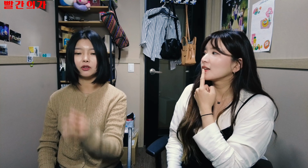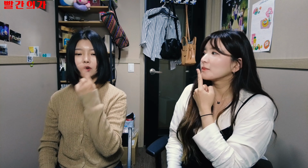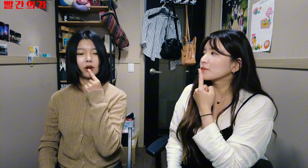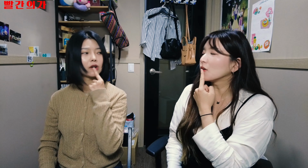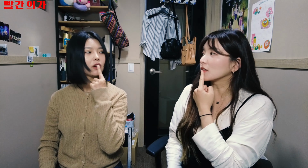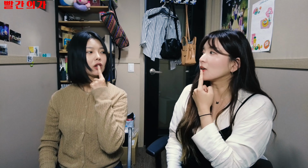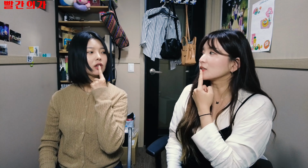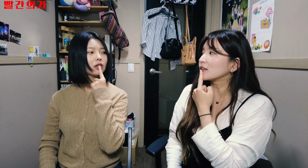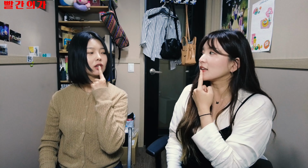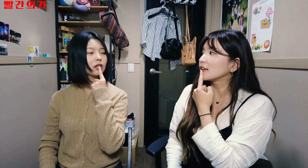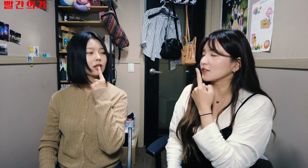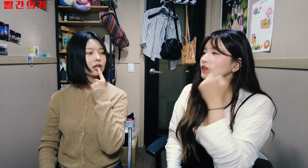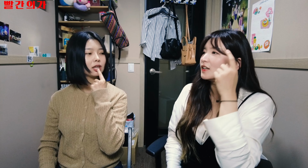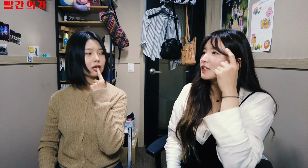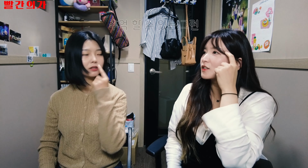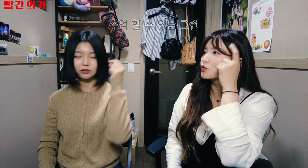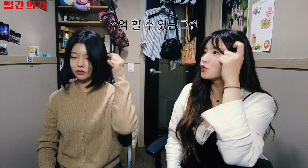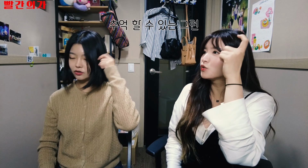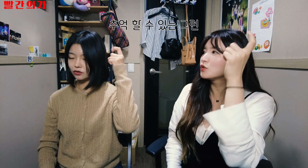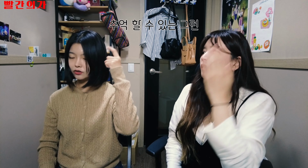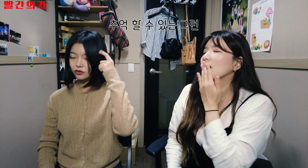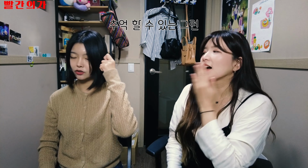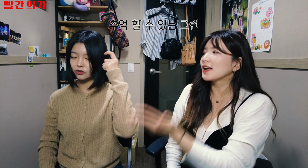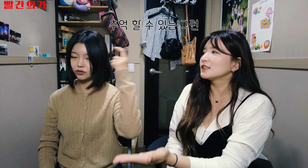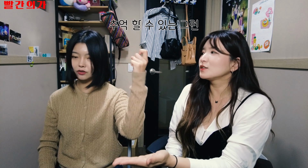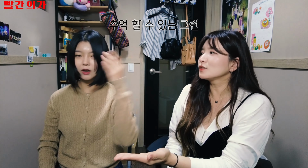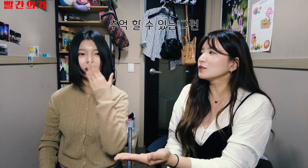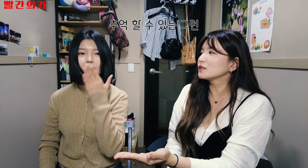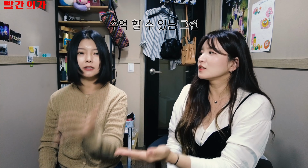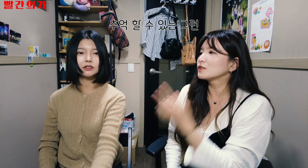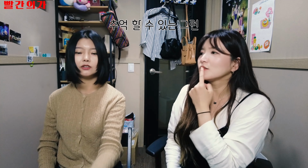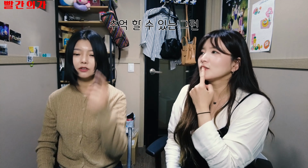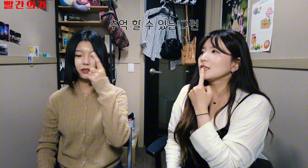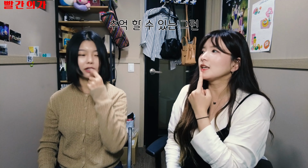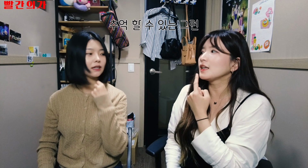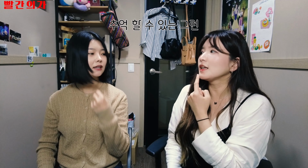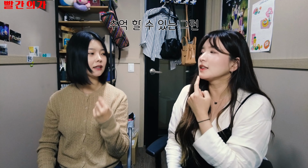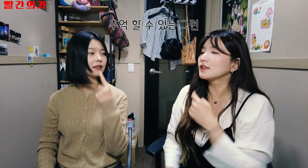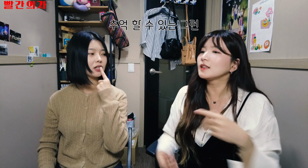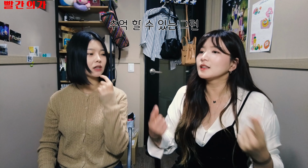더 어 다 하셔야 돼. 그래서 추억할 수 있는